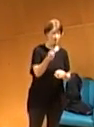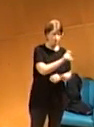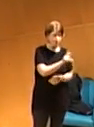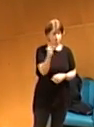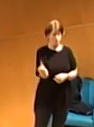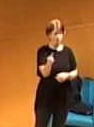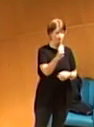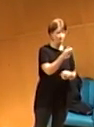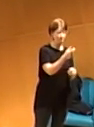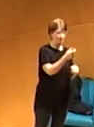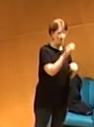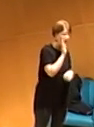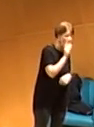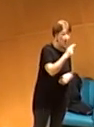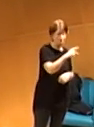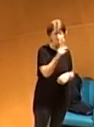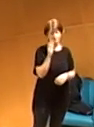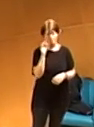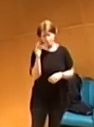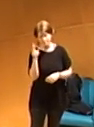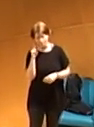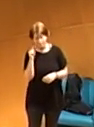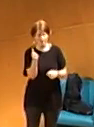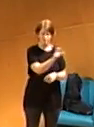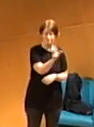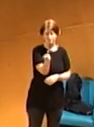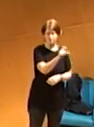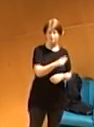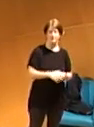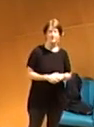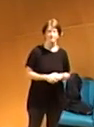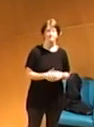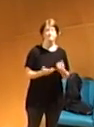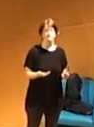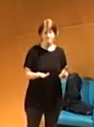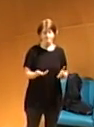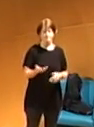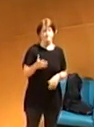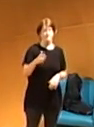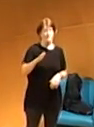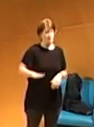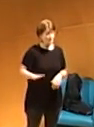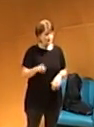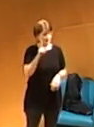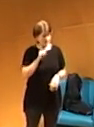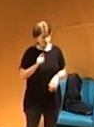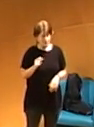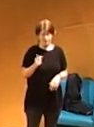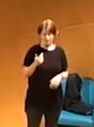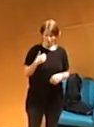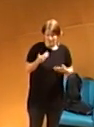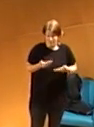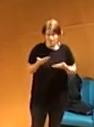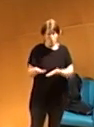aidante à son tour à 10 ans. Depuis ses 8 ans, j'ai proposé quand même qu'elle ait un soutien, parce que, en plus,